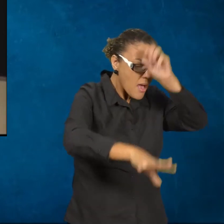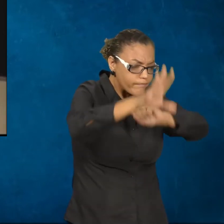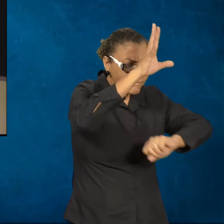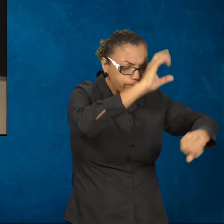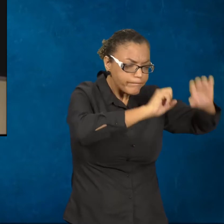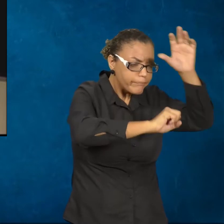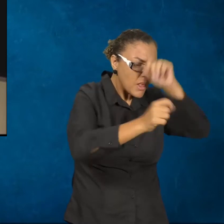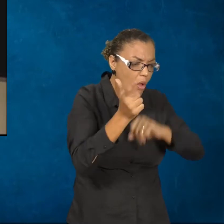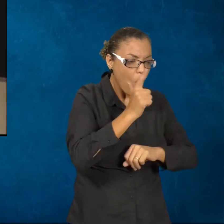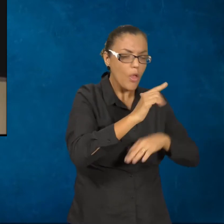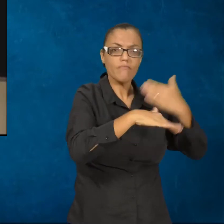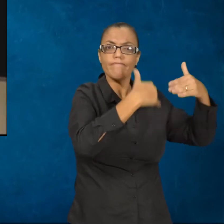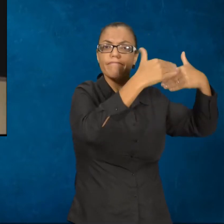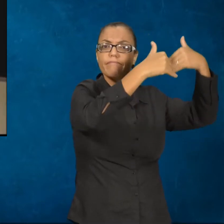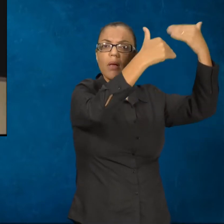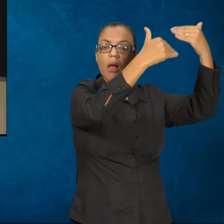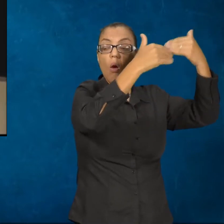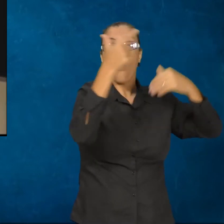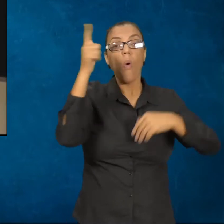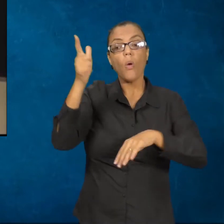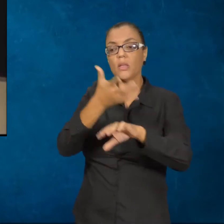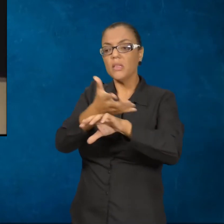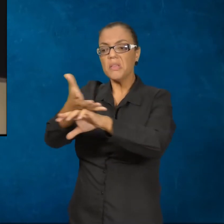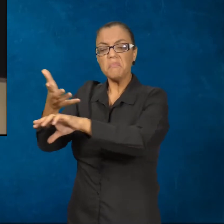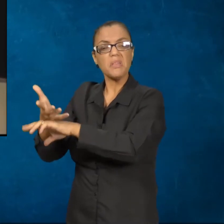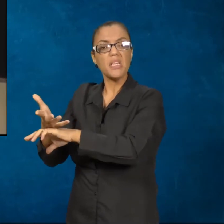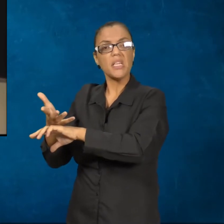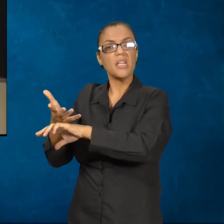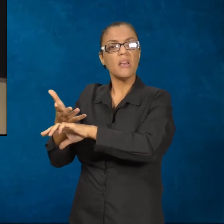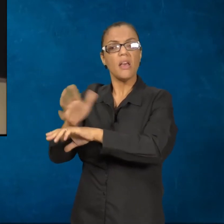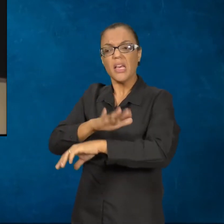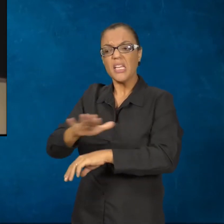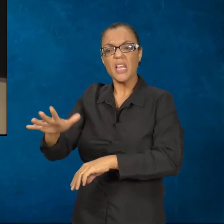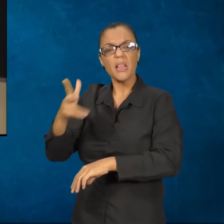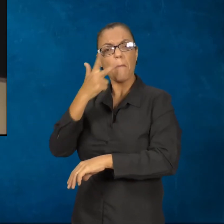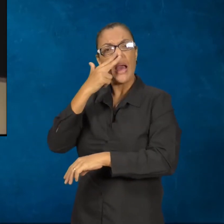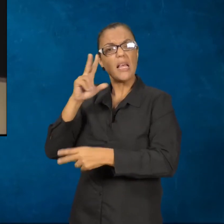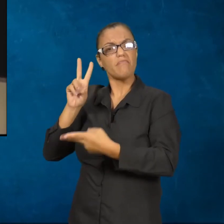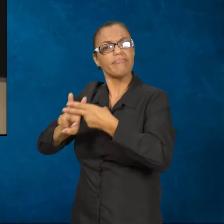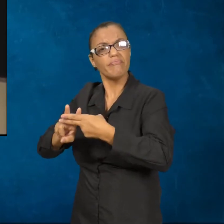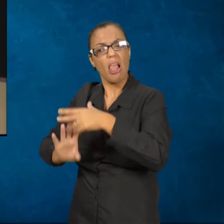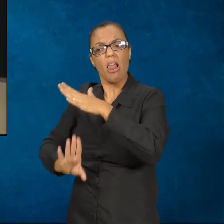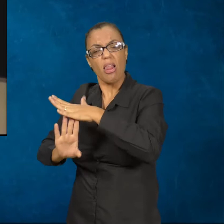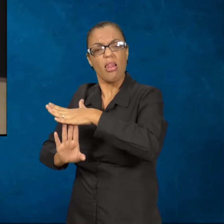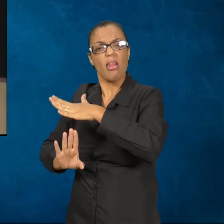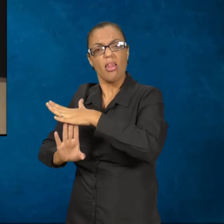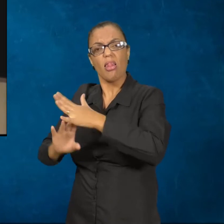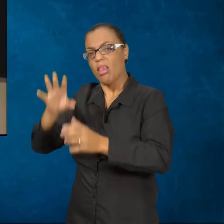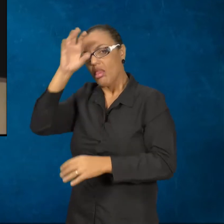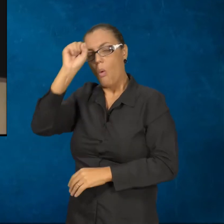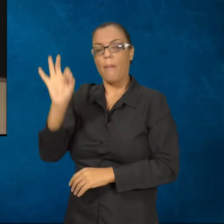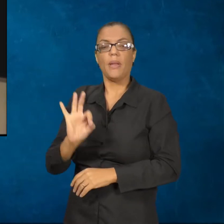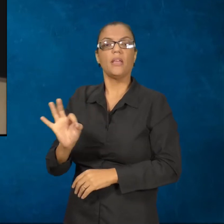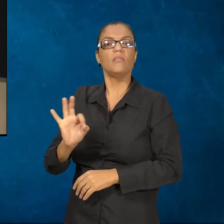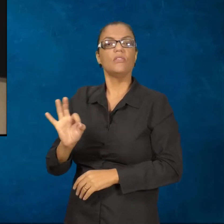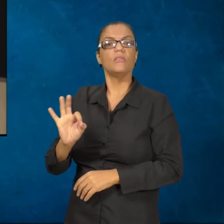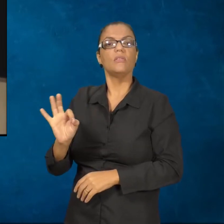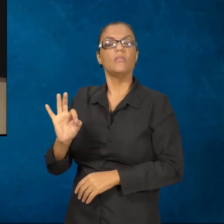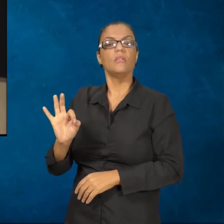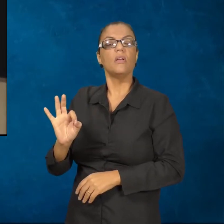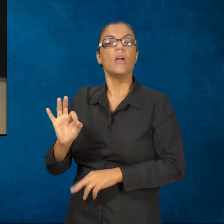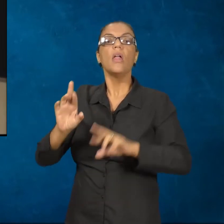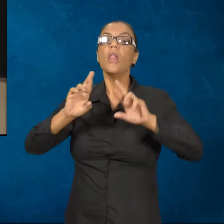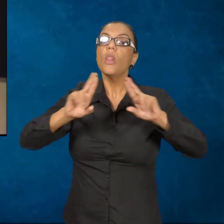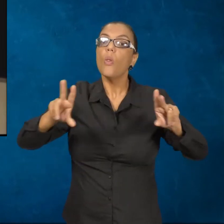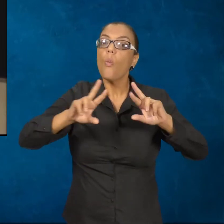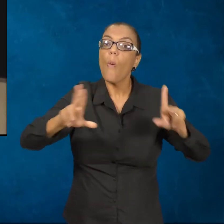você vai olhar as que eles aprendem, o professor é simpático, e aquelas não aprendem, o professor é antipático. Então não é a matéria em